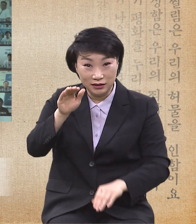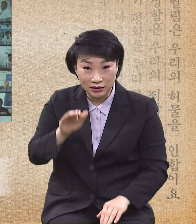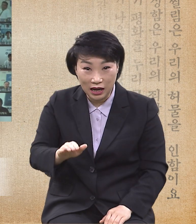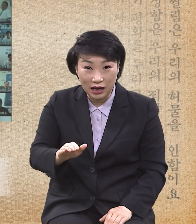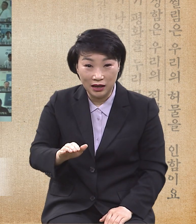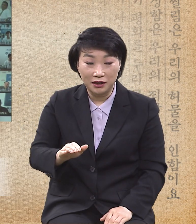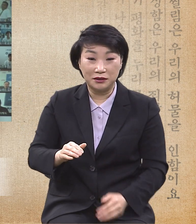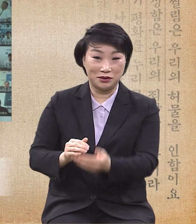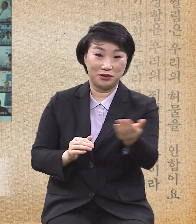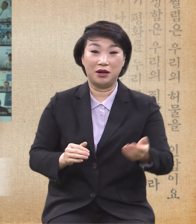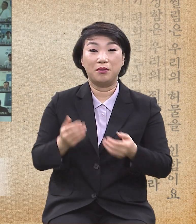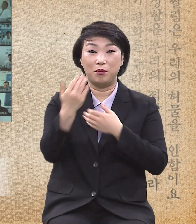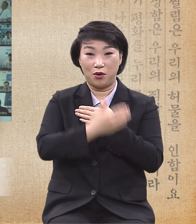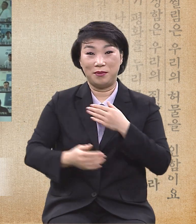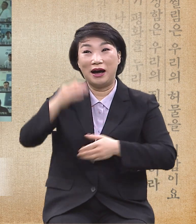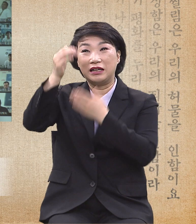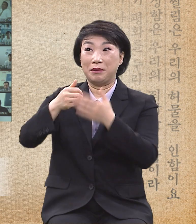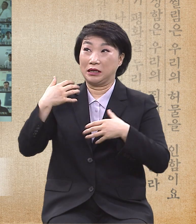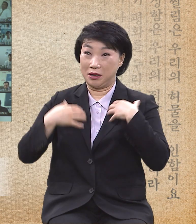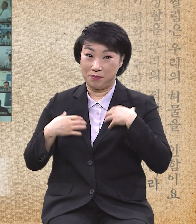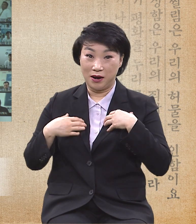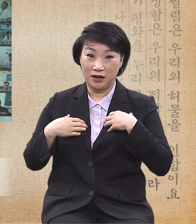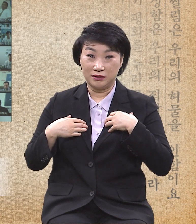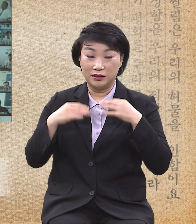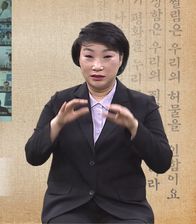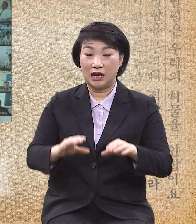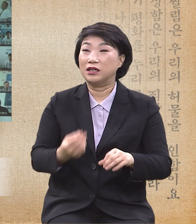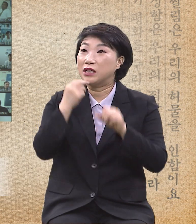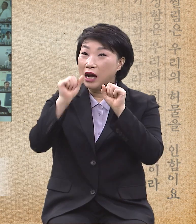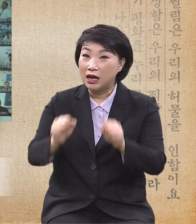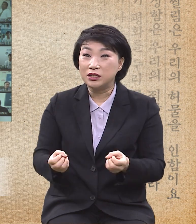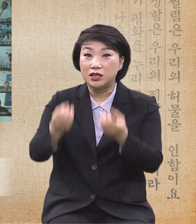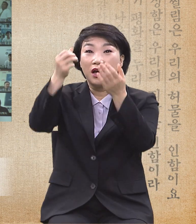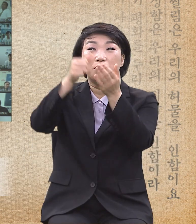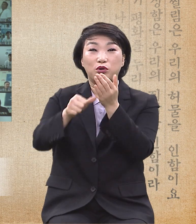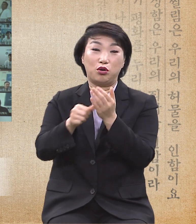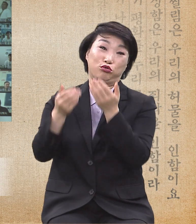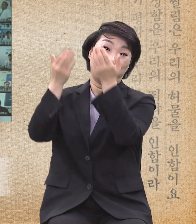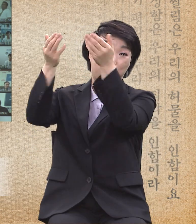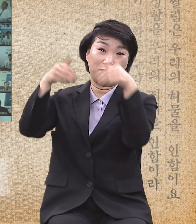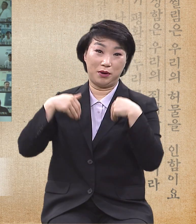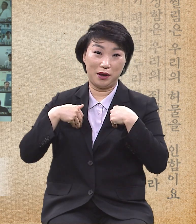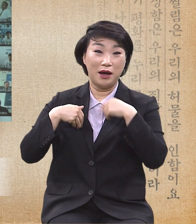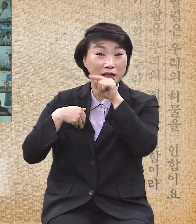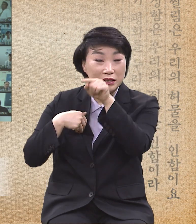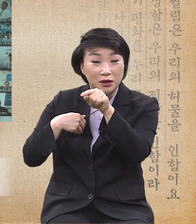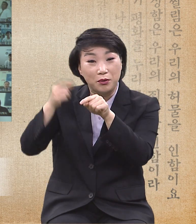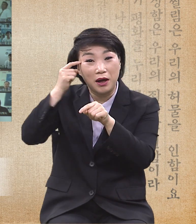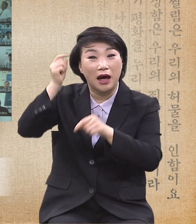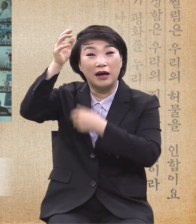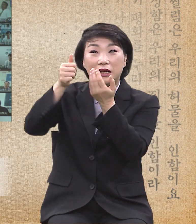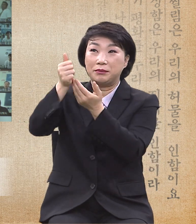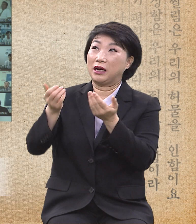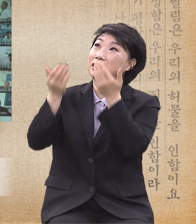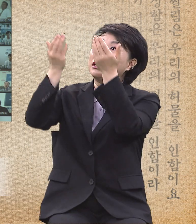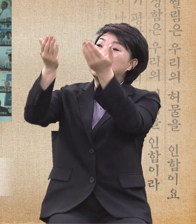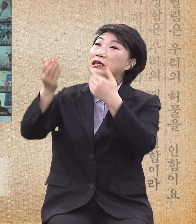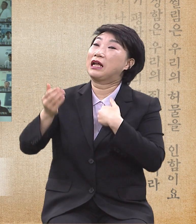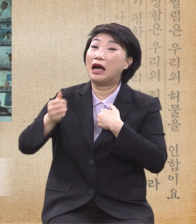너희 몸을 하나님이 기뻐하시는 산 제사로 드리라. 이는 하나님께